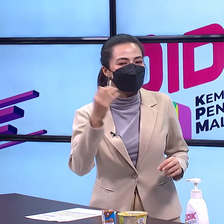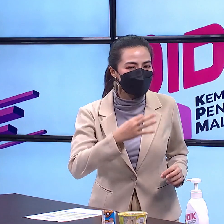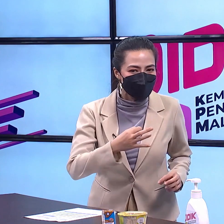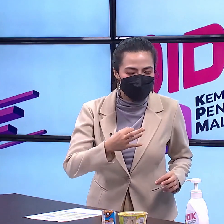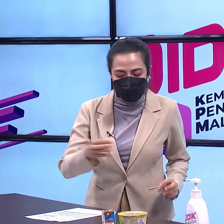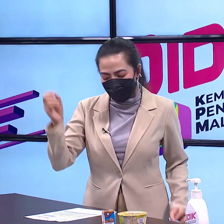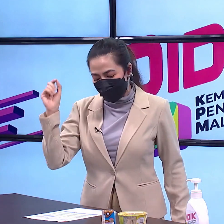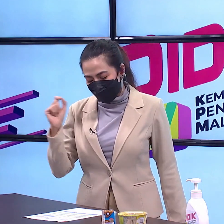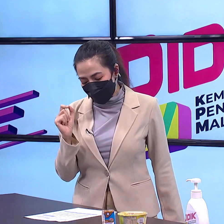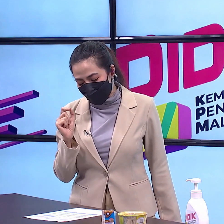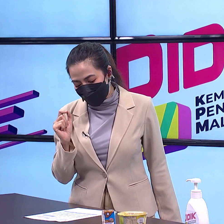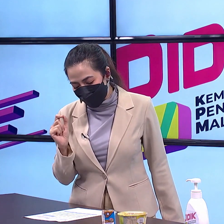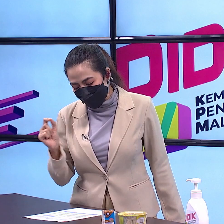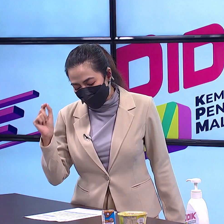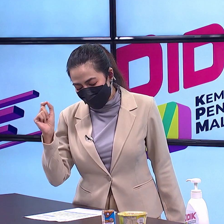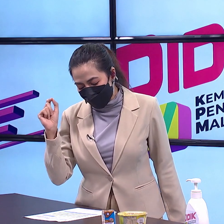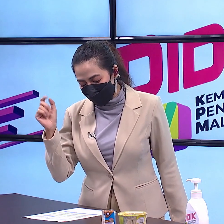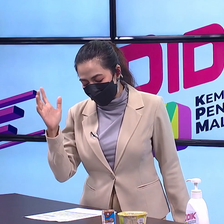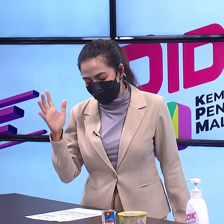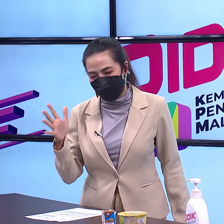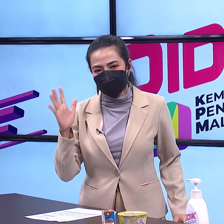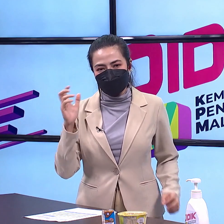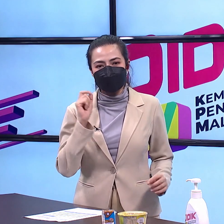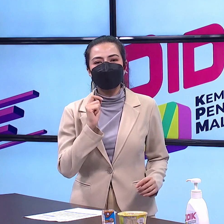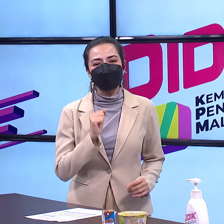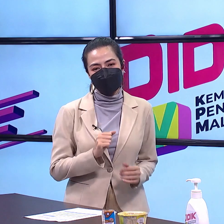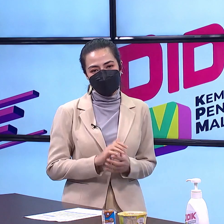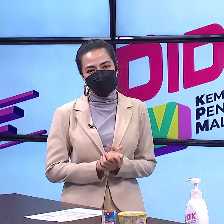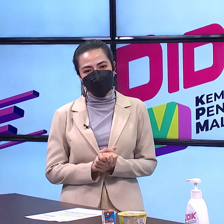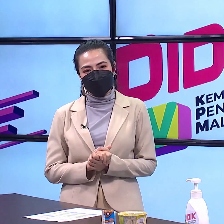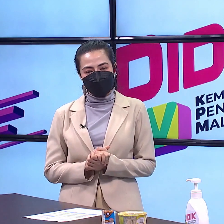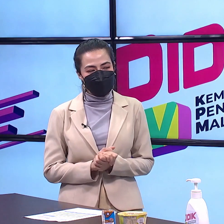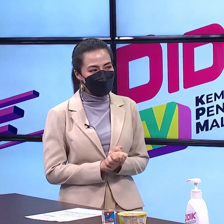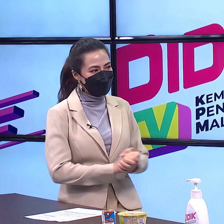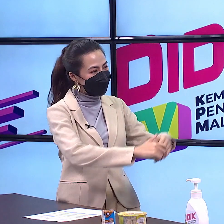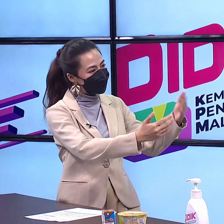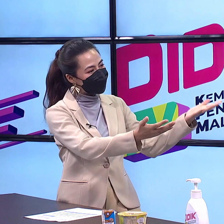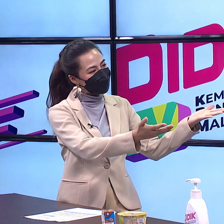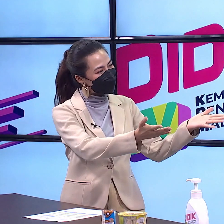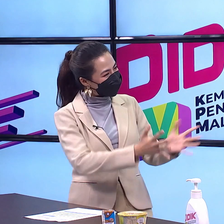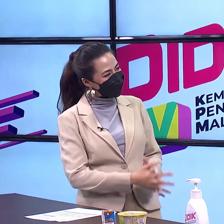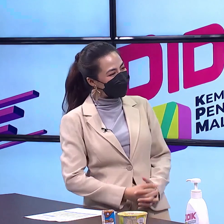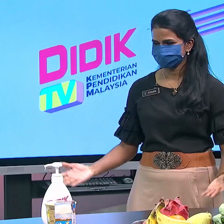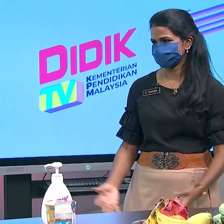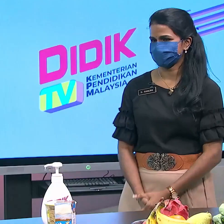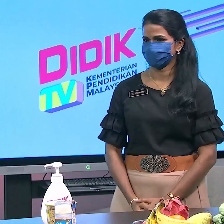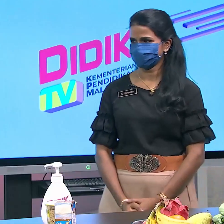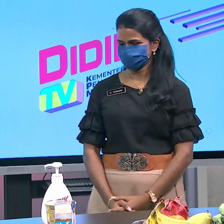selepas ini, iaitu gaya hidup sihat dan selamat topiknya, bersama dengan cikgu kita yang cantik hari ini, cikgu.